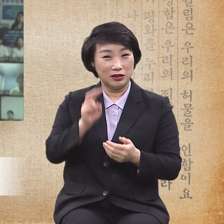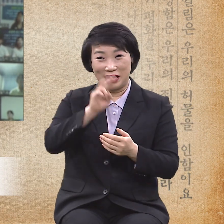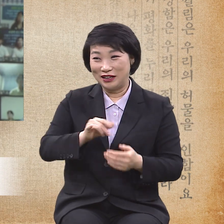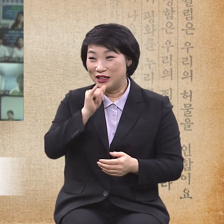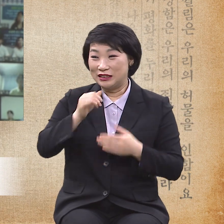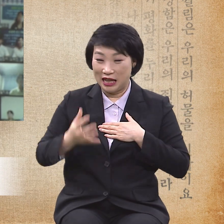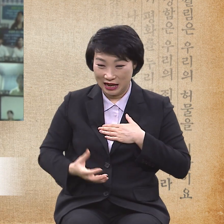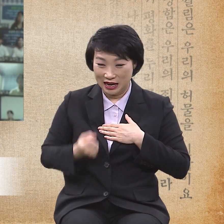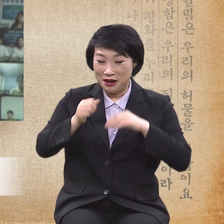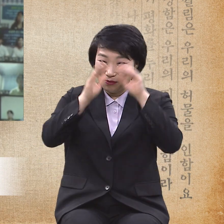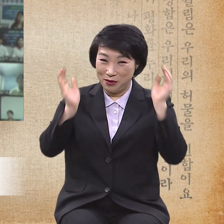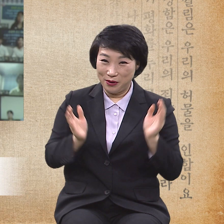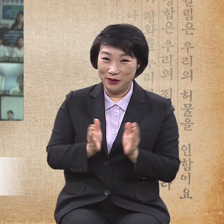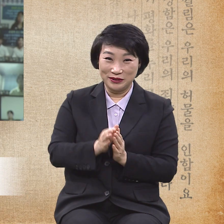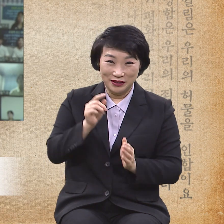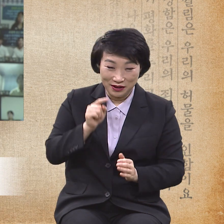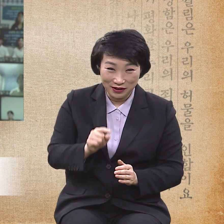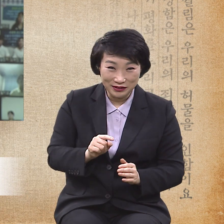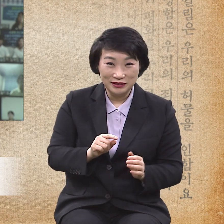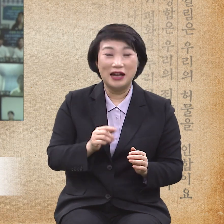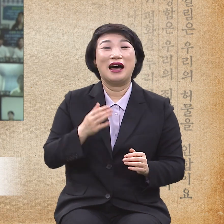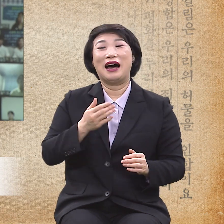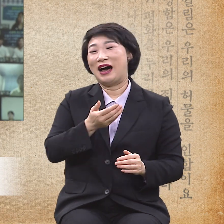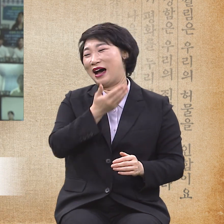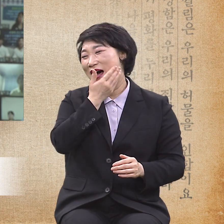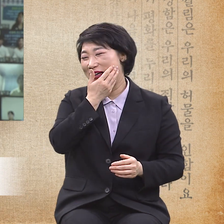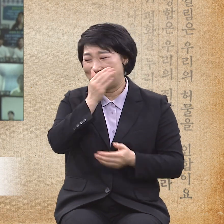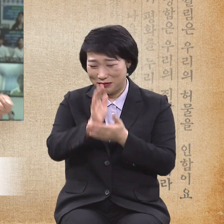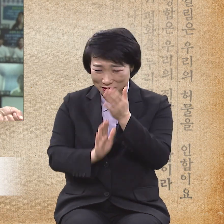내게 있는 모든 것을